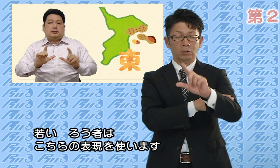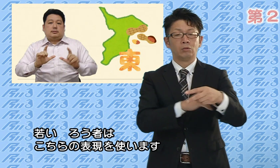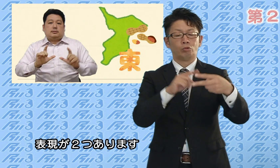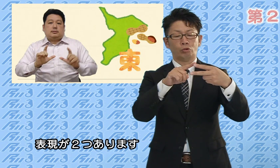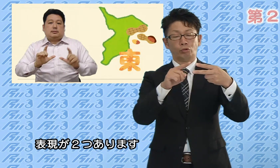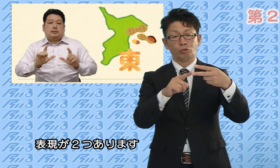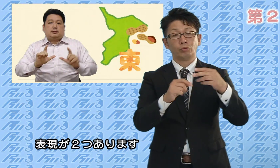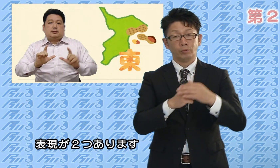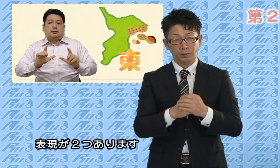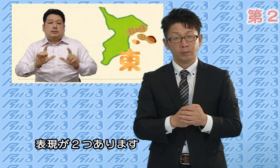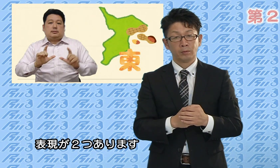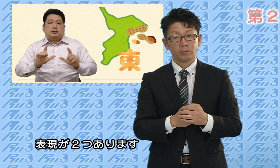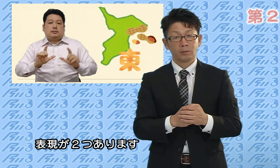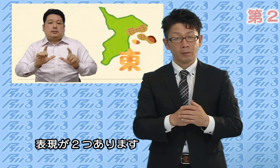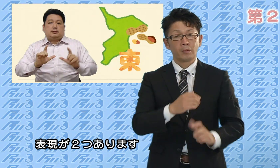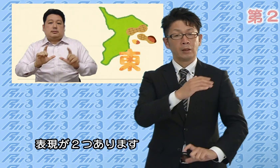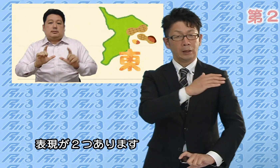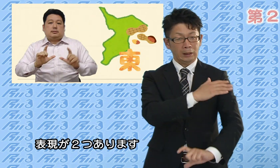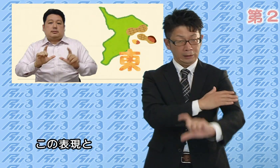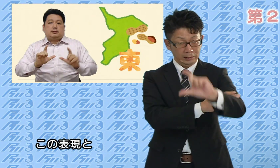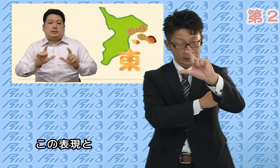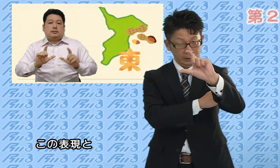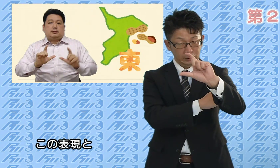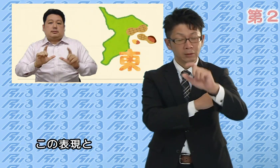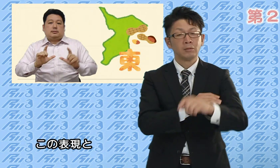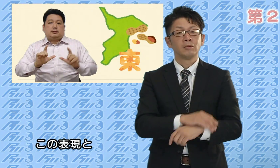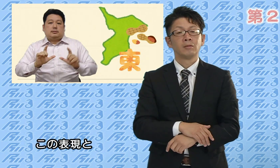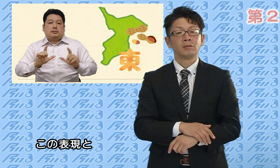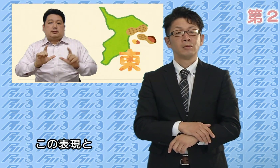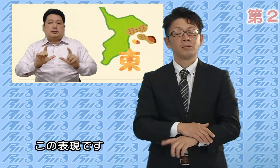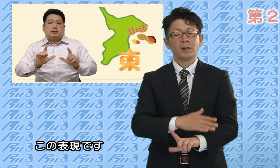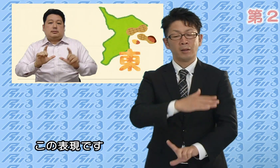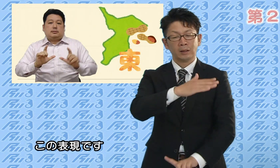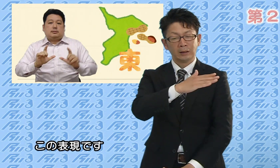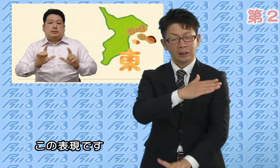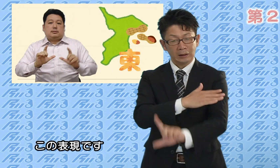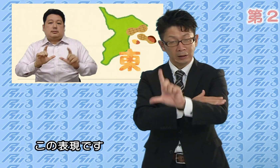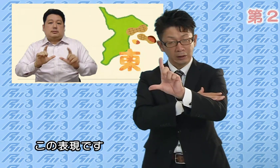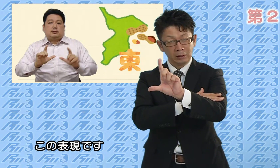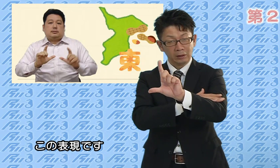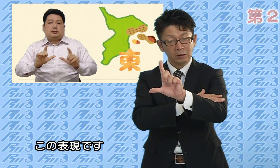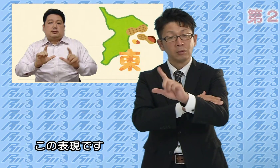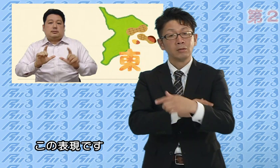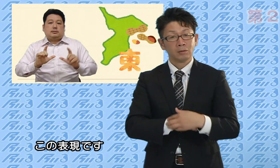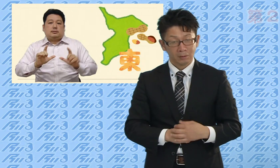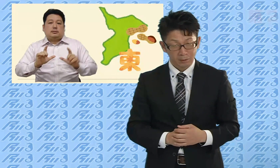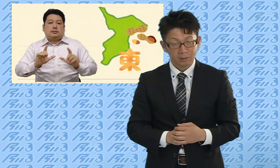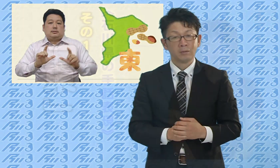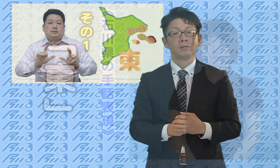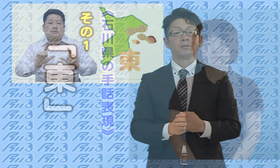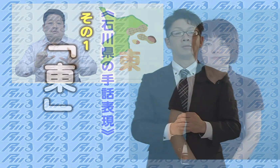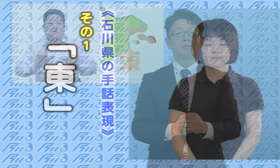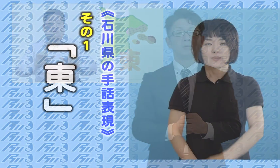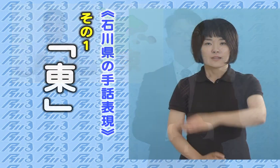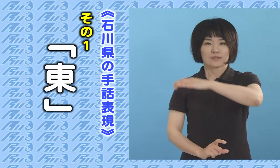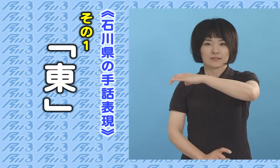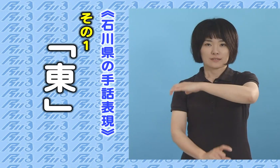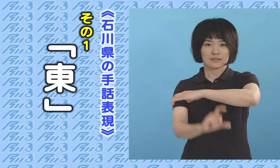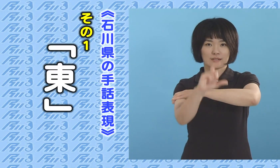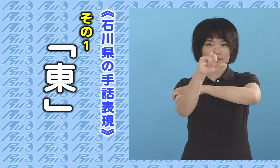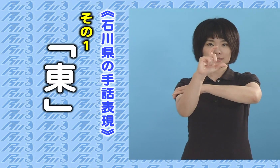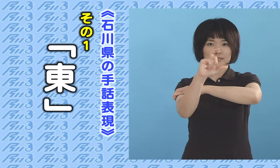現を使います。表現が2つあります。この表現とこの表現です。